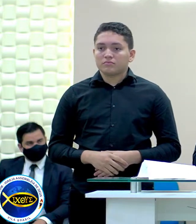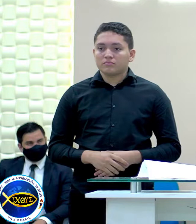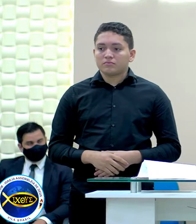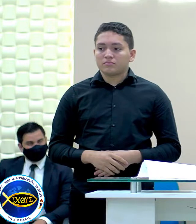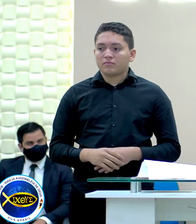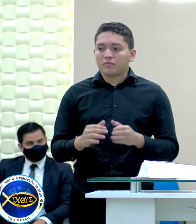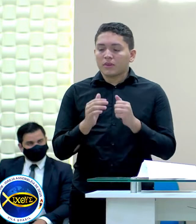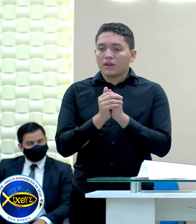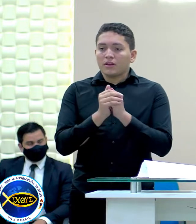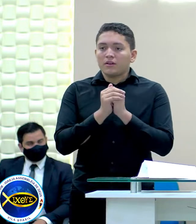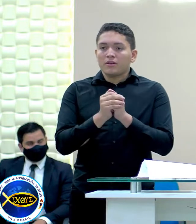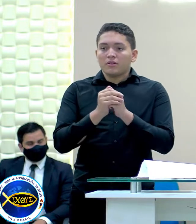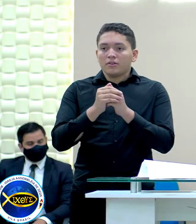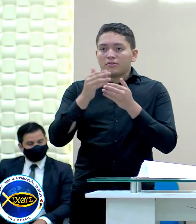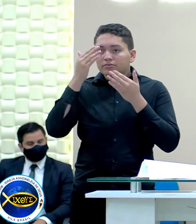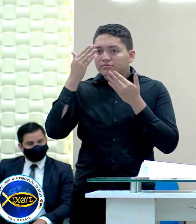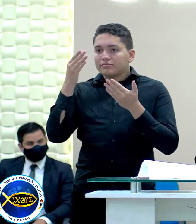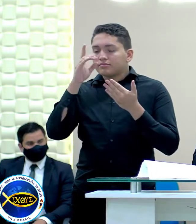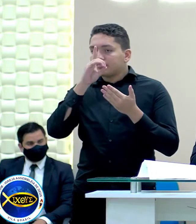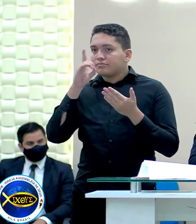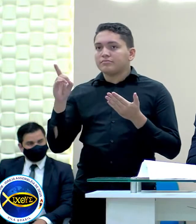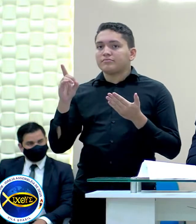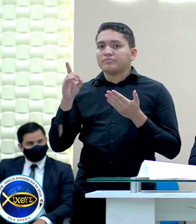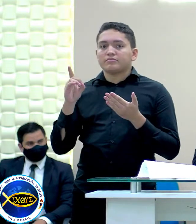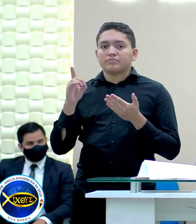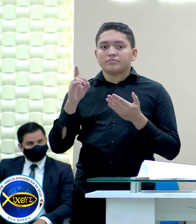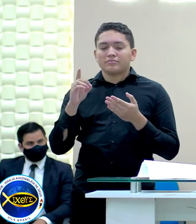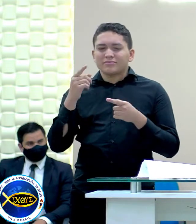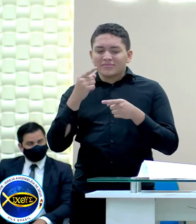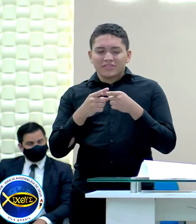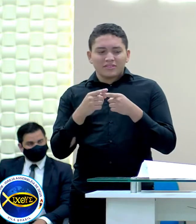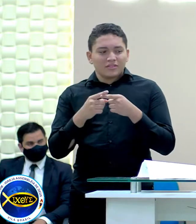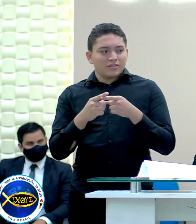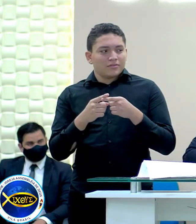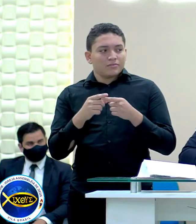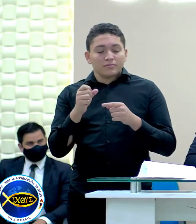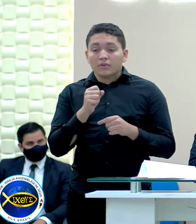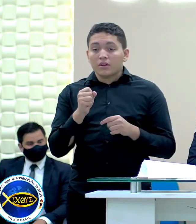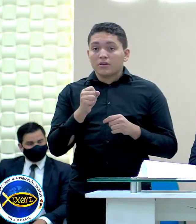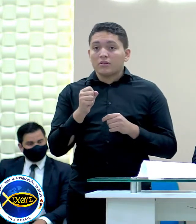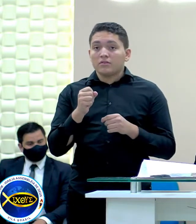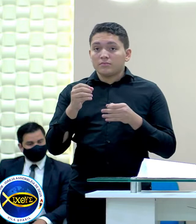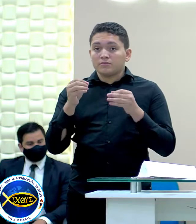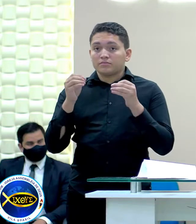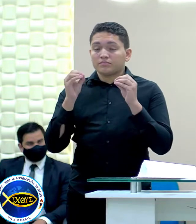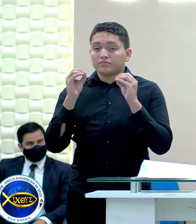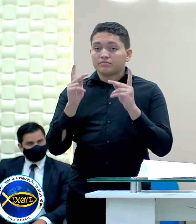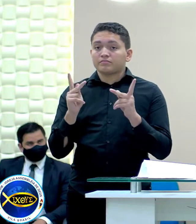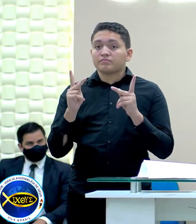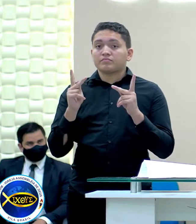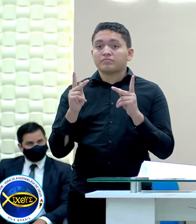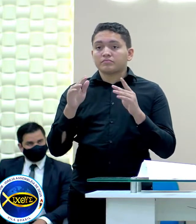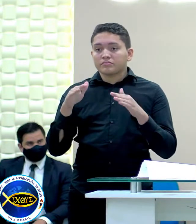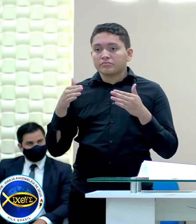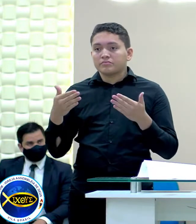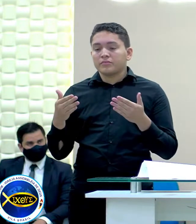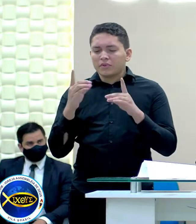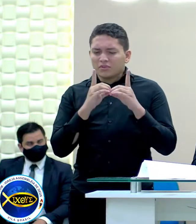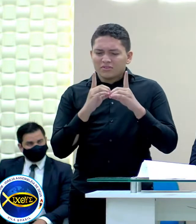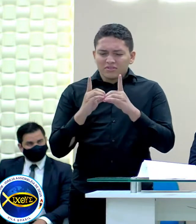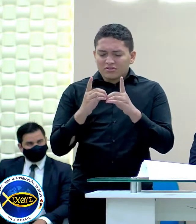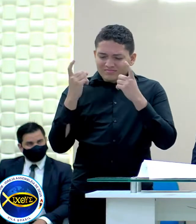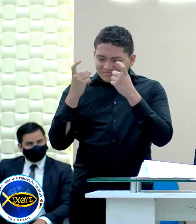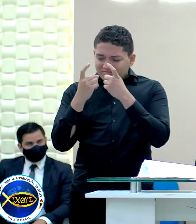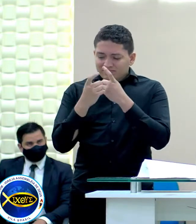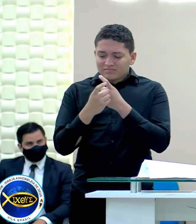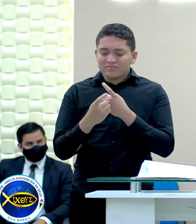Amém. Graças a Deus. Só porque está caindo aqui, certo? Então os discípulos preocupados